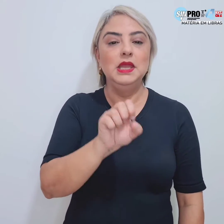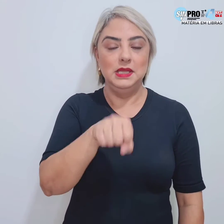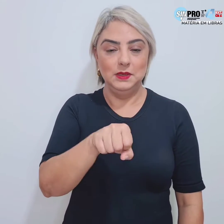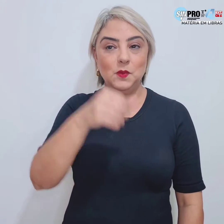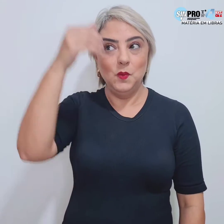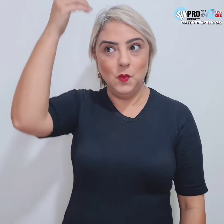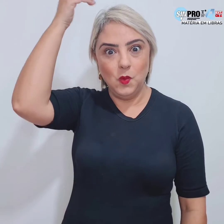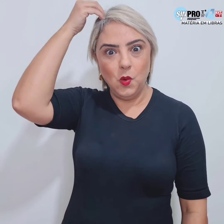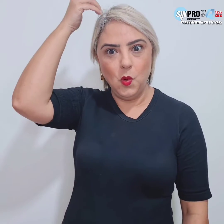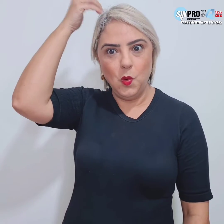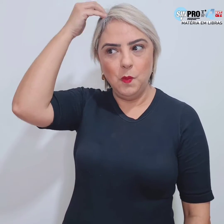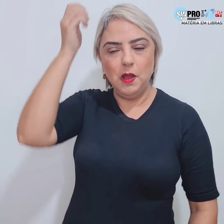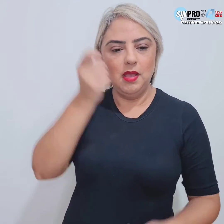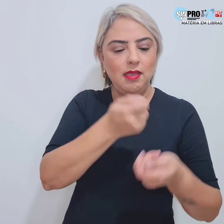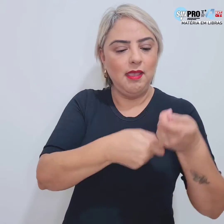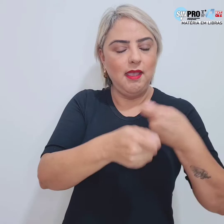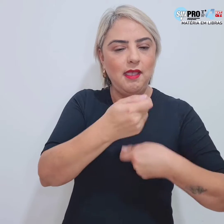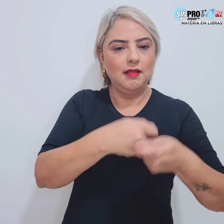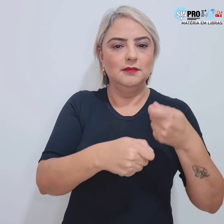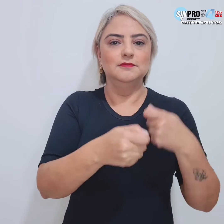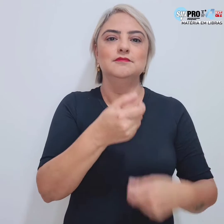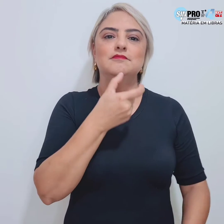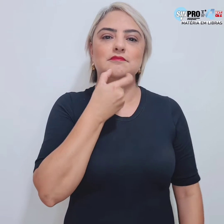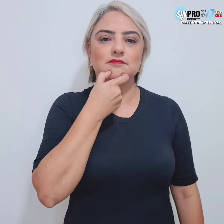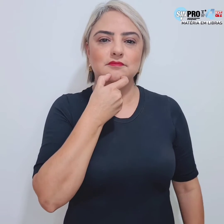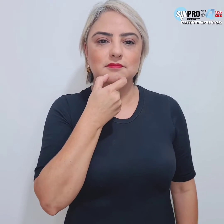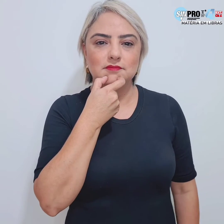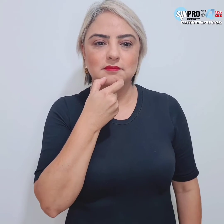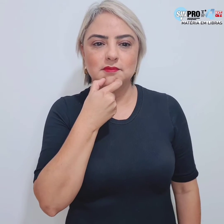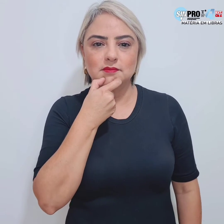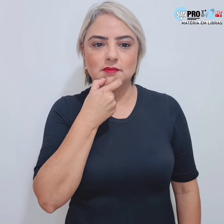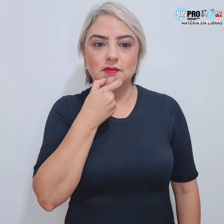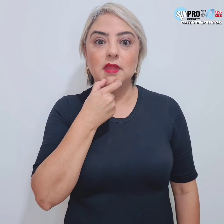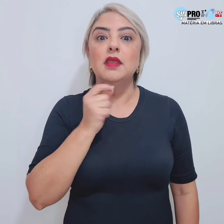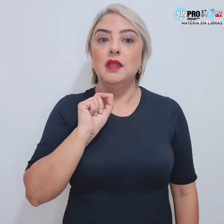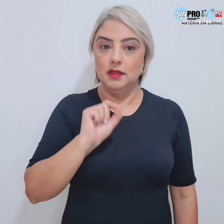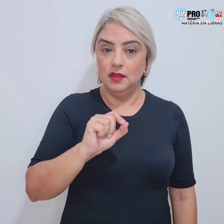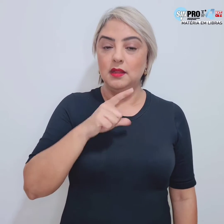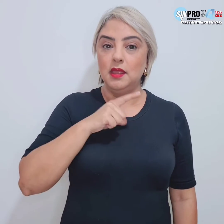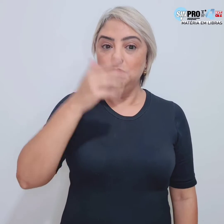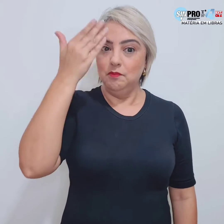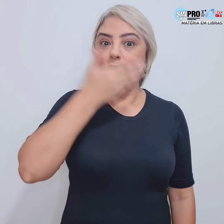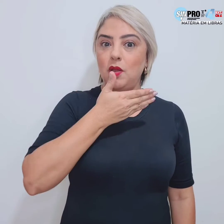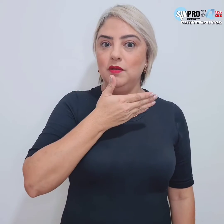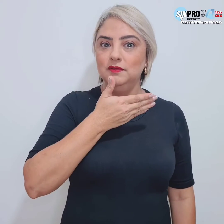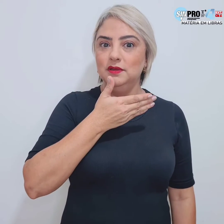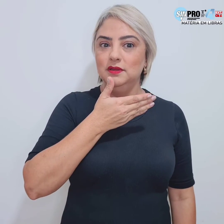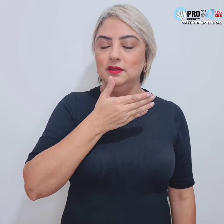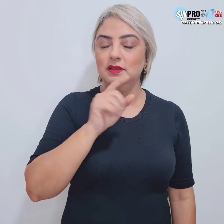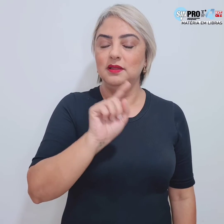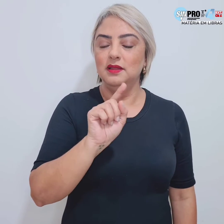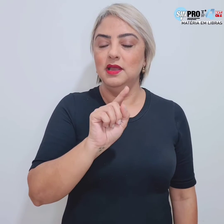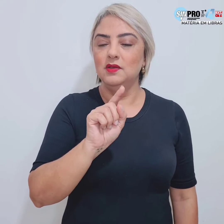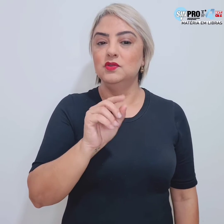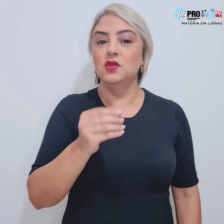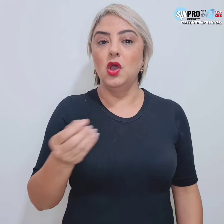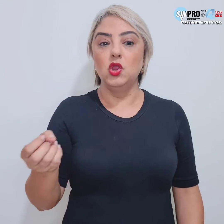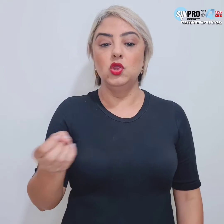da economia neoliberal. Há provas disso não só na recente história do